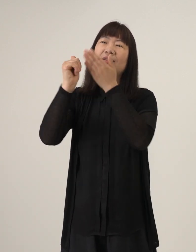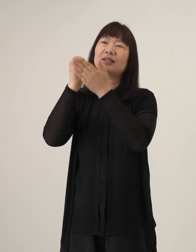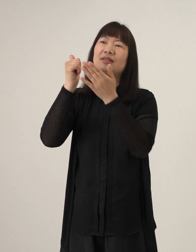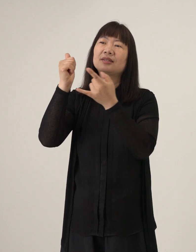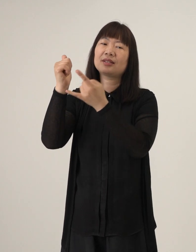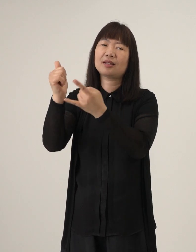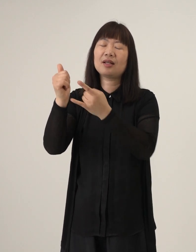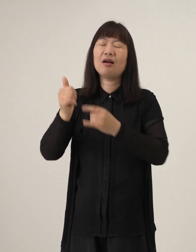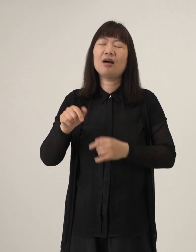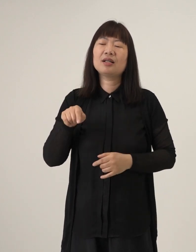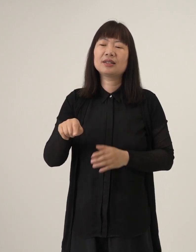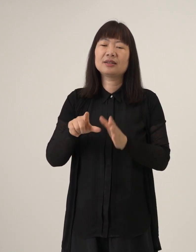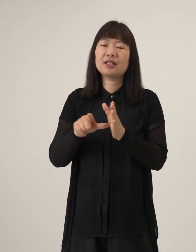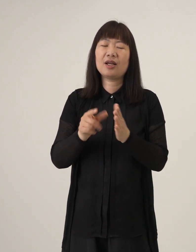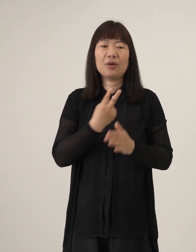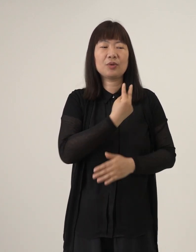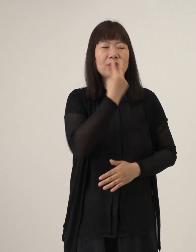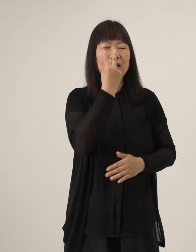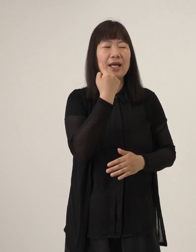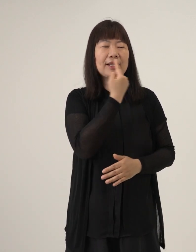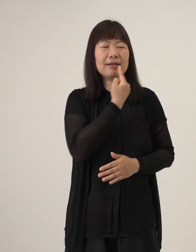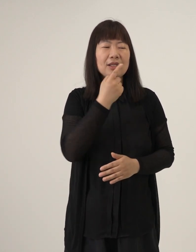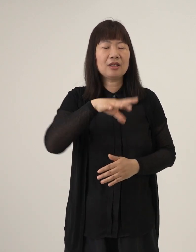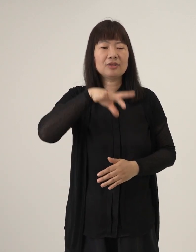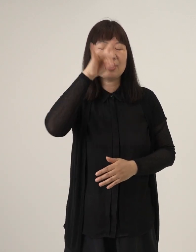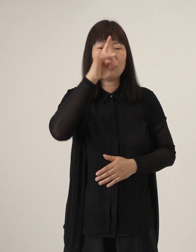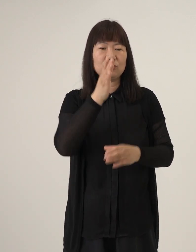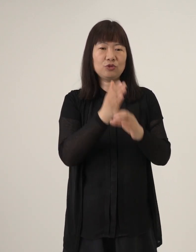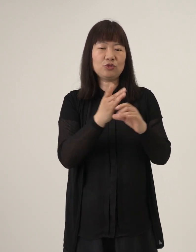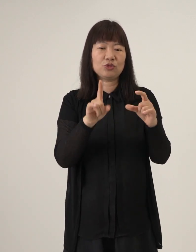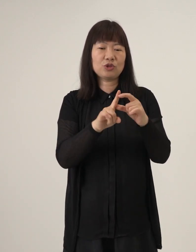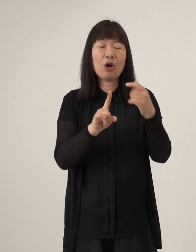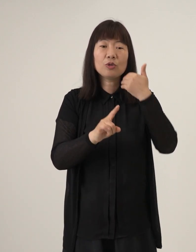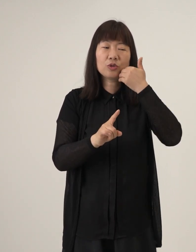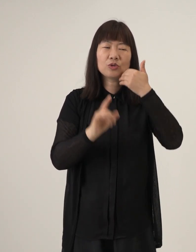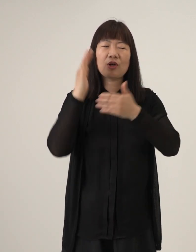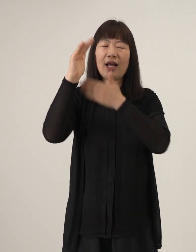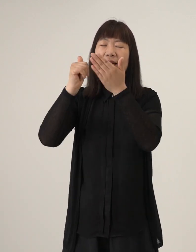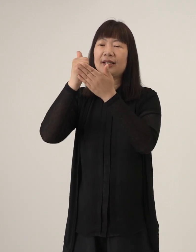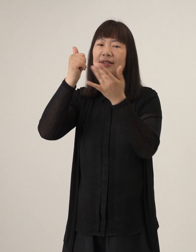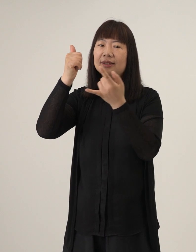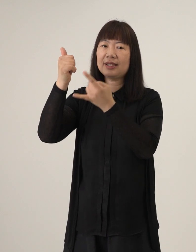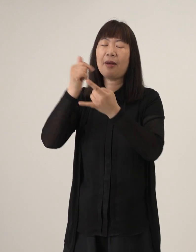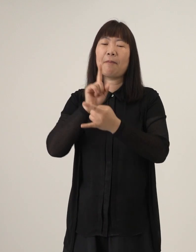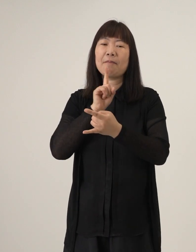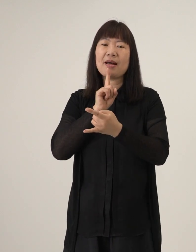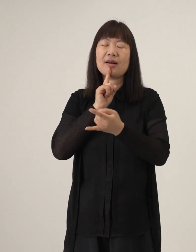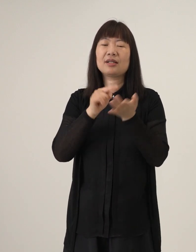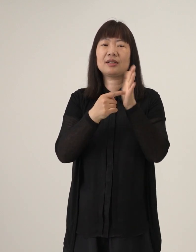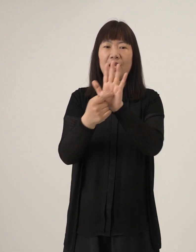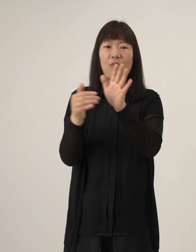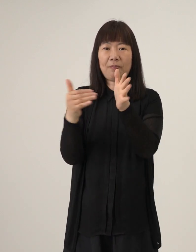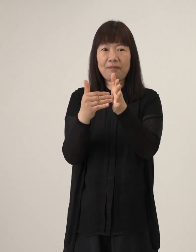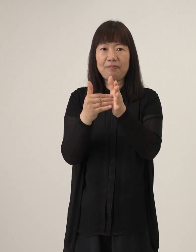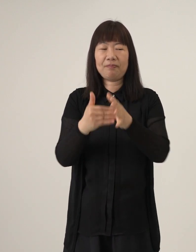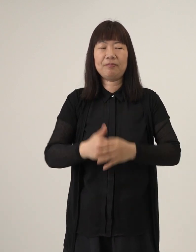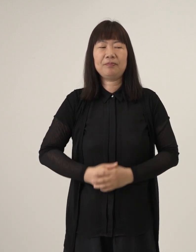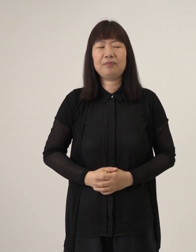하나님이, 그때 요셉의 입에서 처음으로 주어가 하나님이 라는 말이 주어로 나와요.